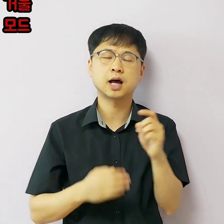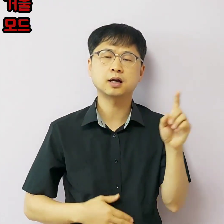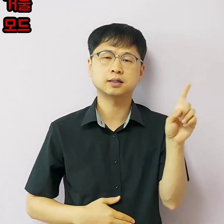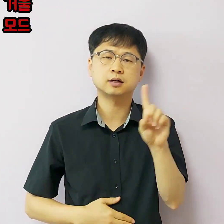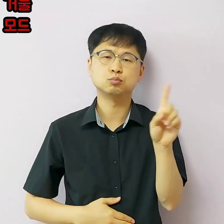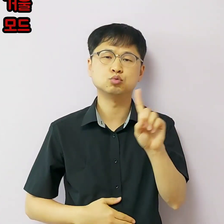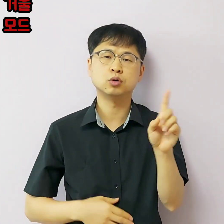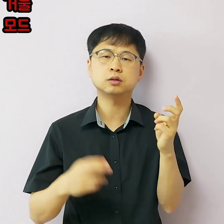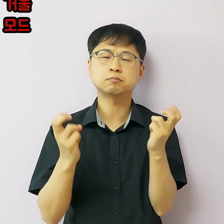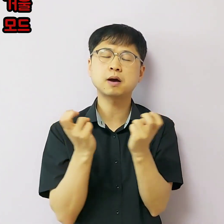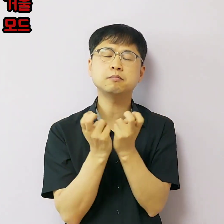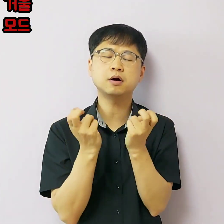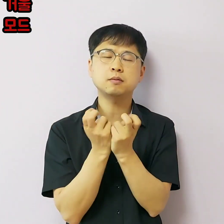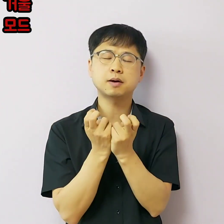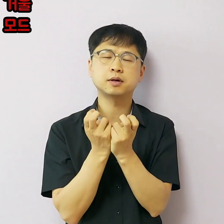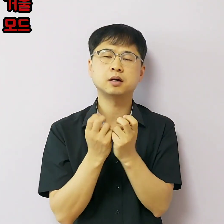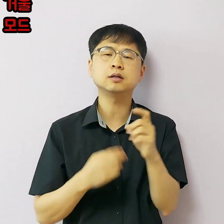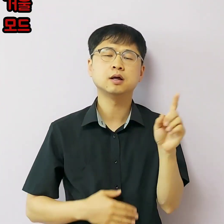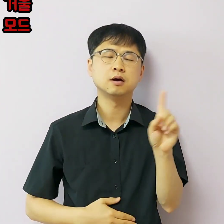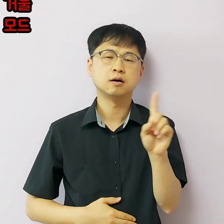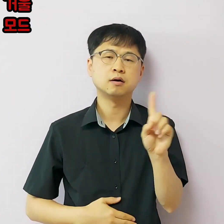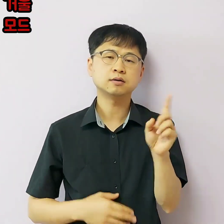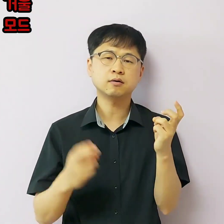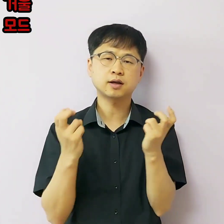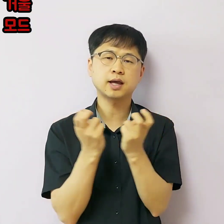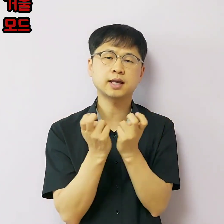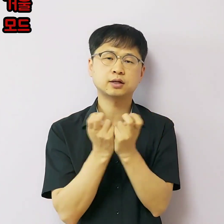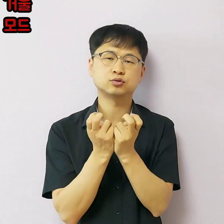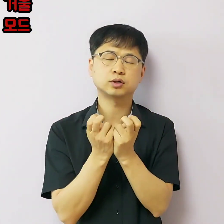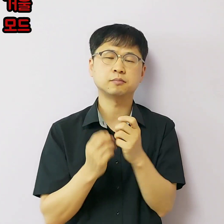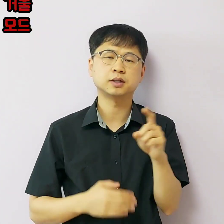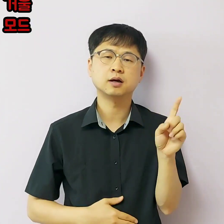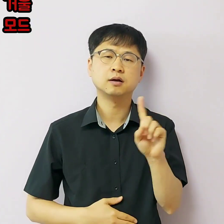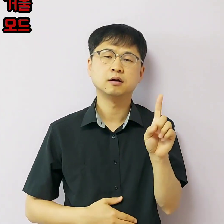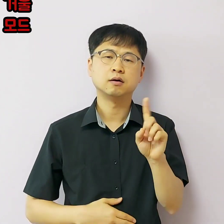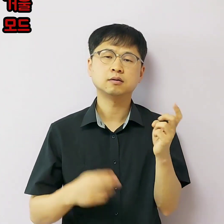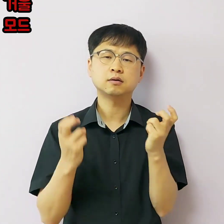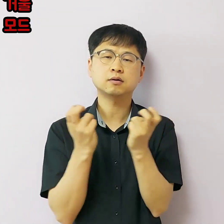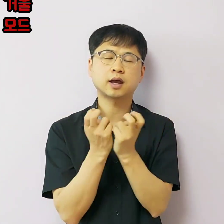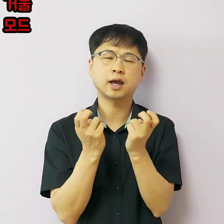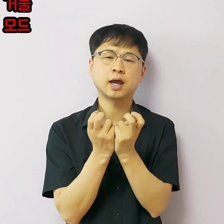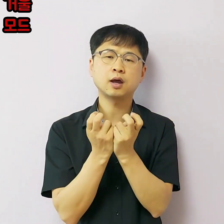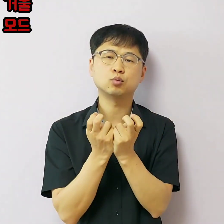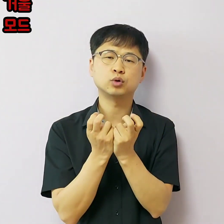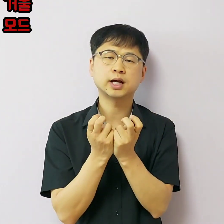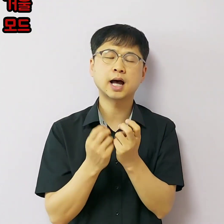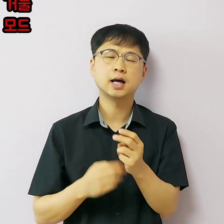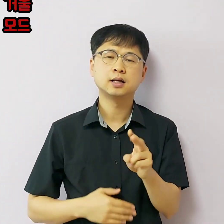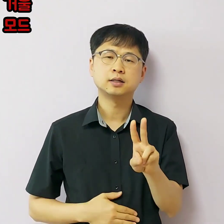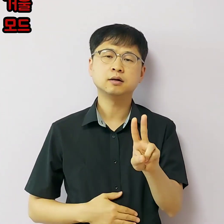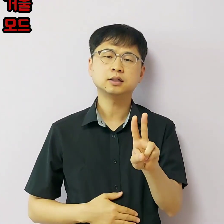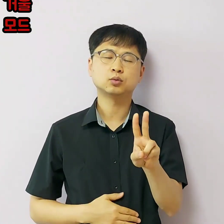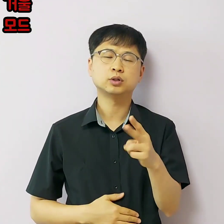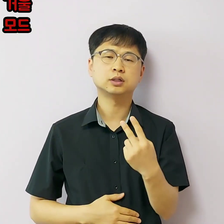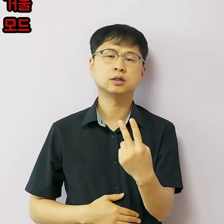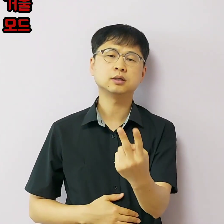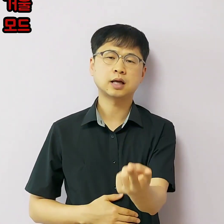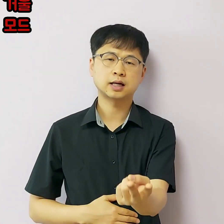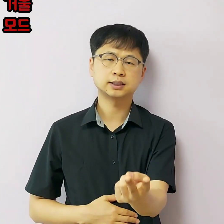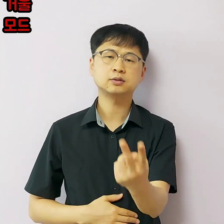됩니다. 그래서 무엇, 방법 하면 어떻게 라는 수어가 됩니다. 어떻게, 우리가, 여기서 우리는